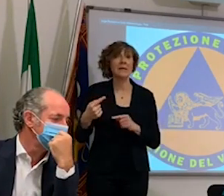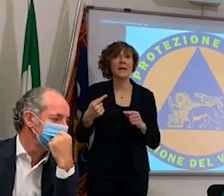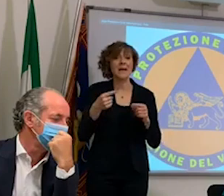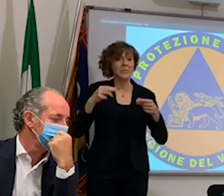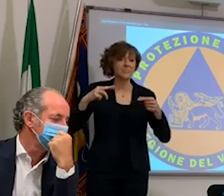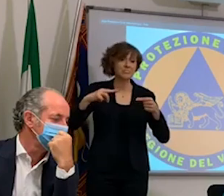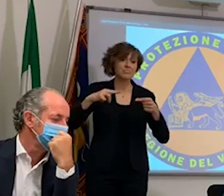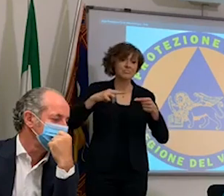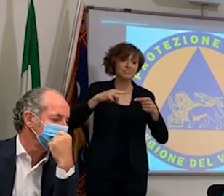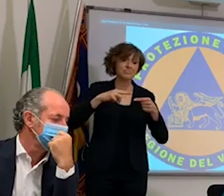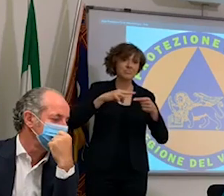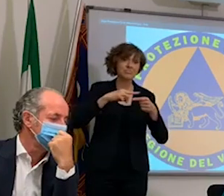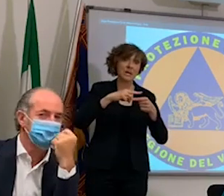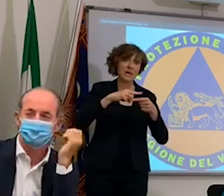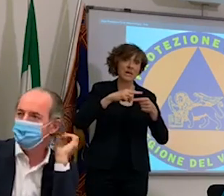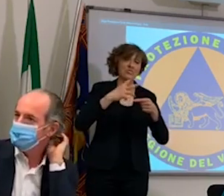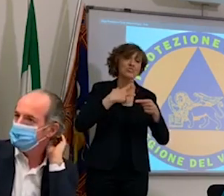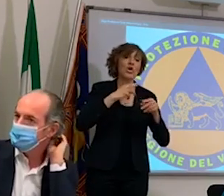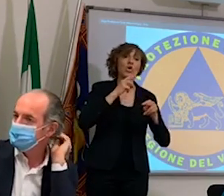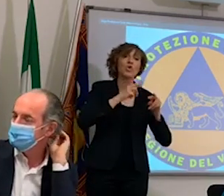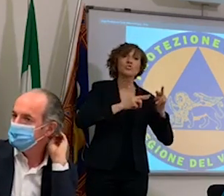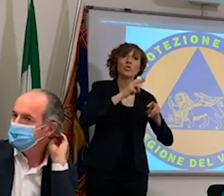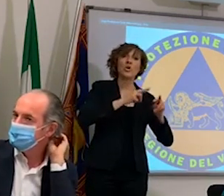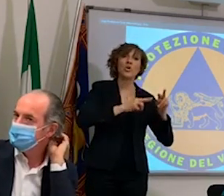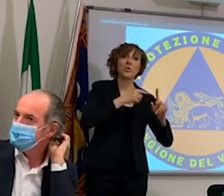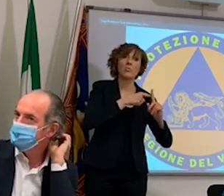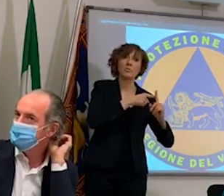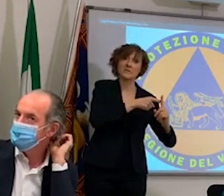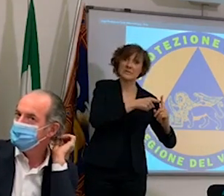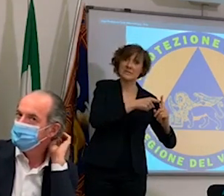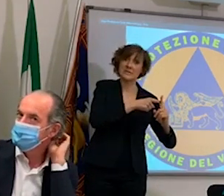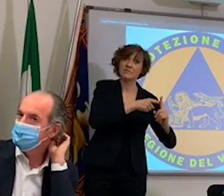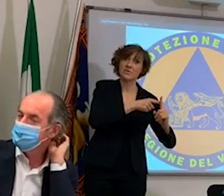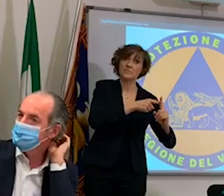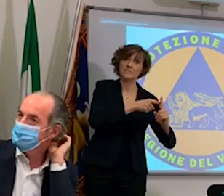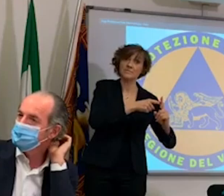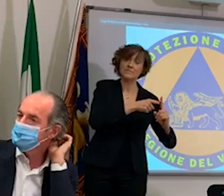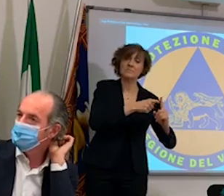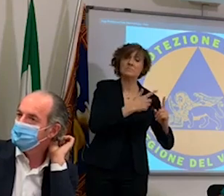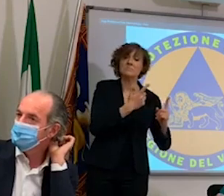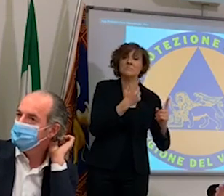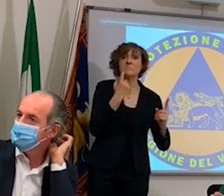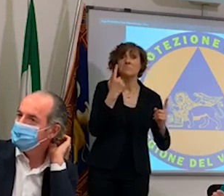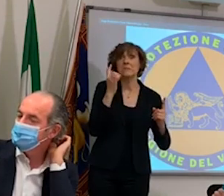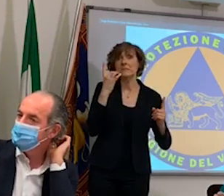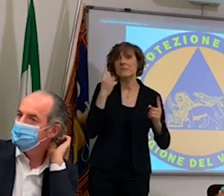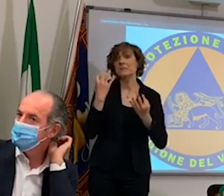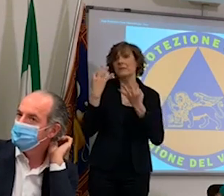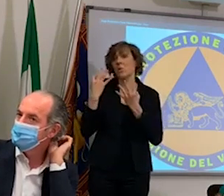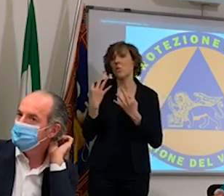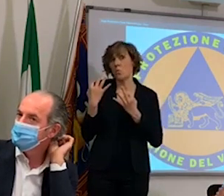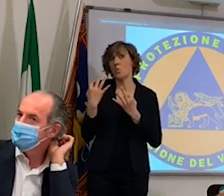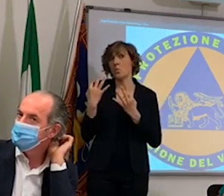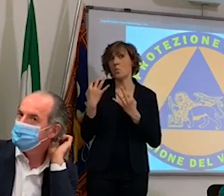della corsa c'è un controllo positivo, per cui perché mi dia la